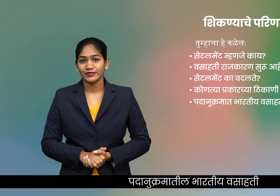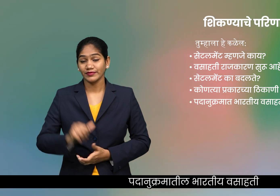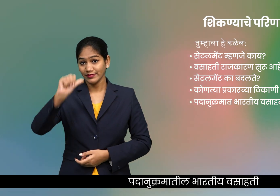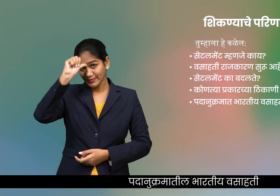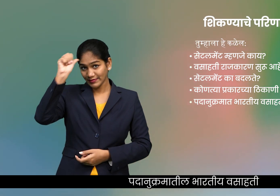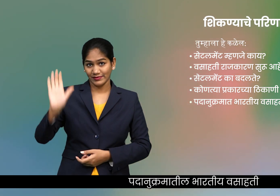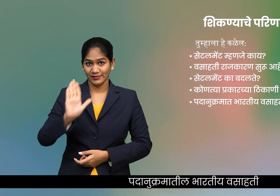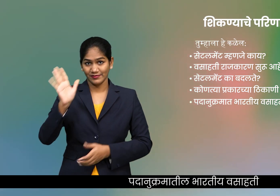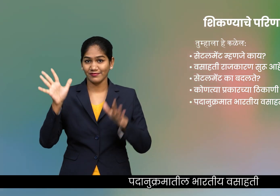पदानुक्रमातील भारतीय वसाहती.